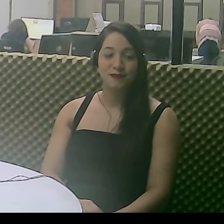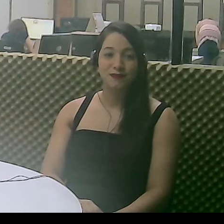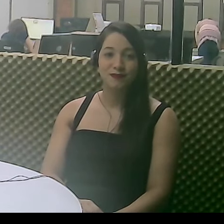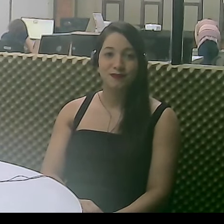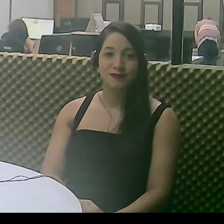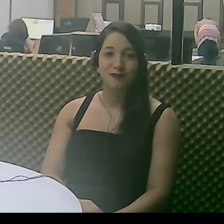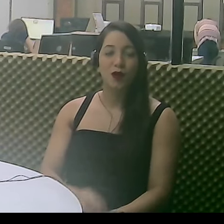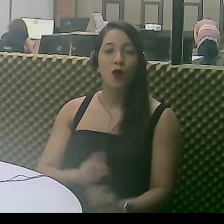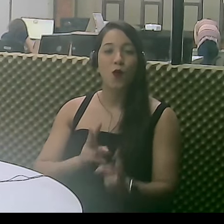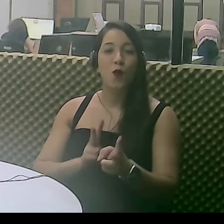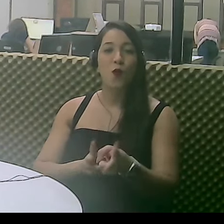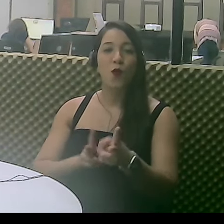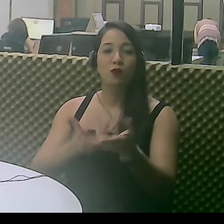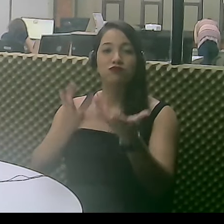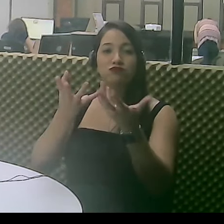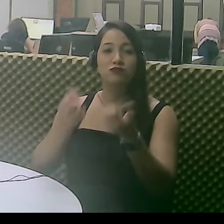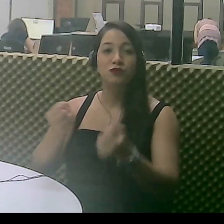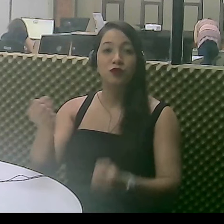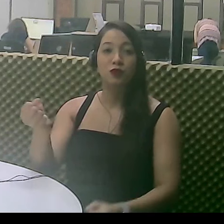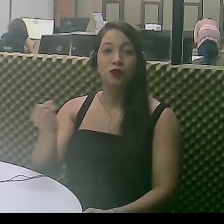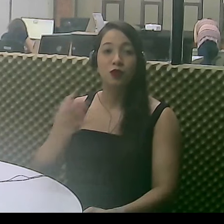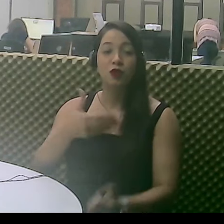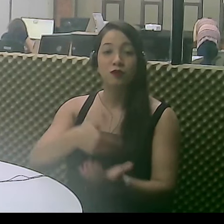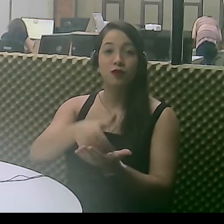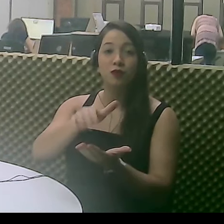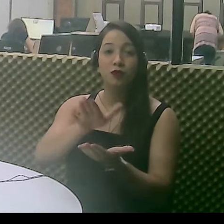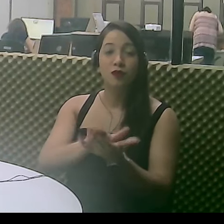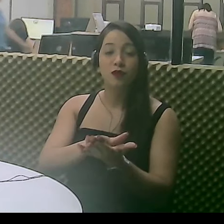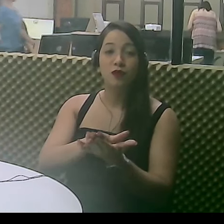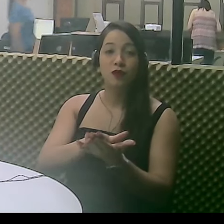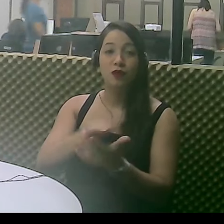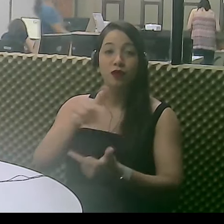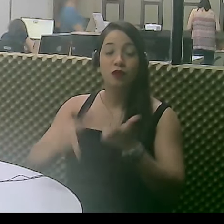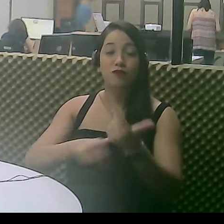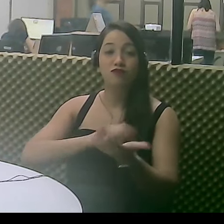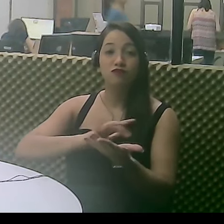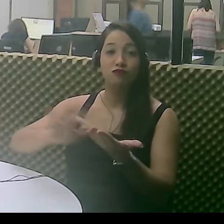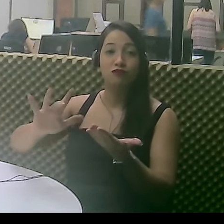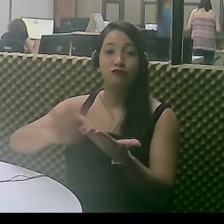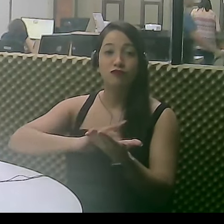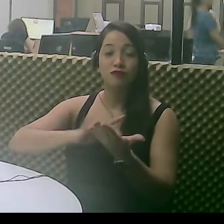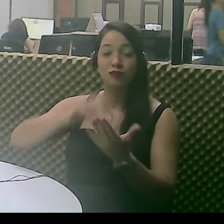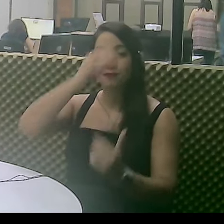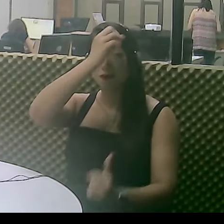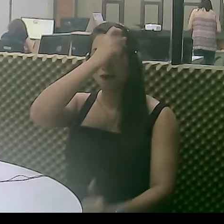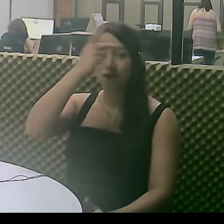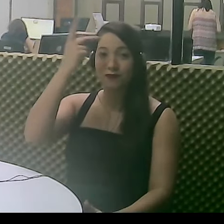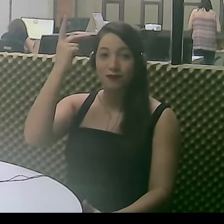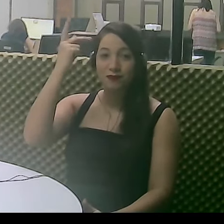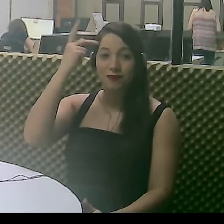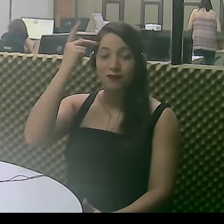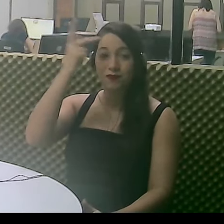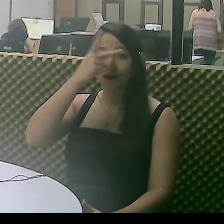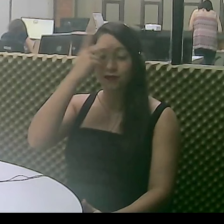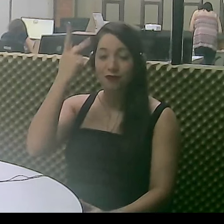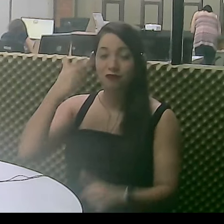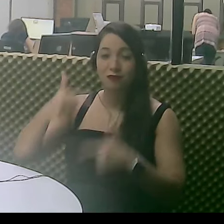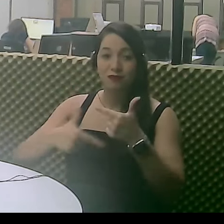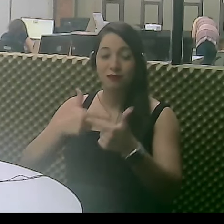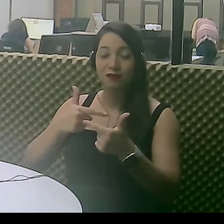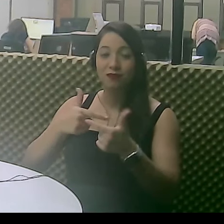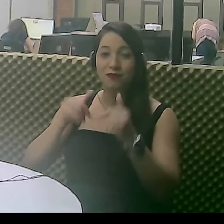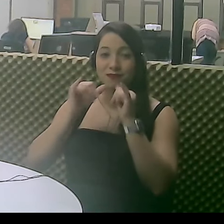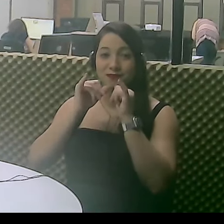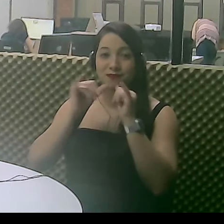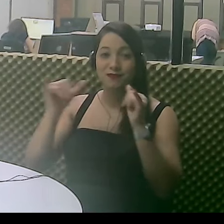ainda continua a Adesão à nova nota fiscal de serviços eletrônica da prefitura pelos prestadores de serviço